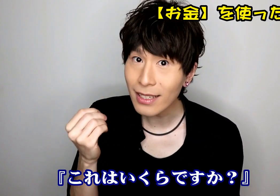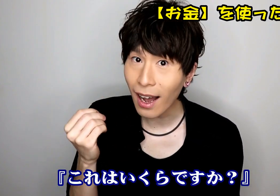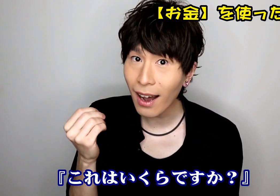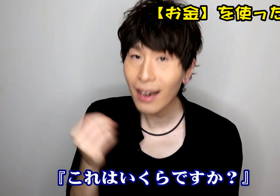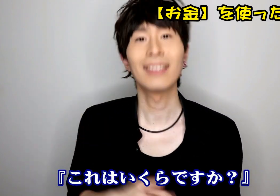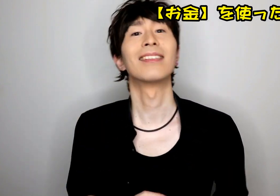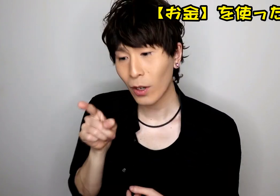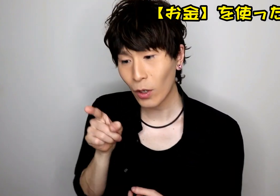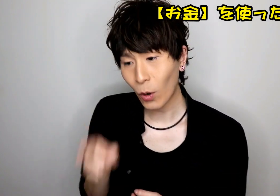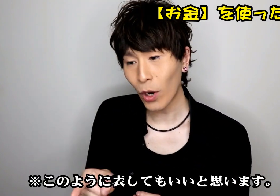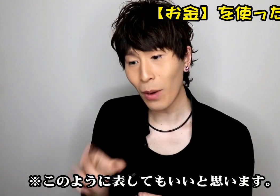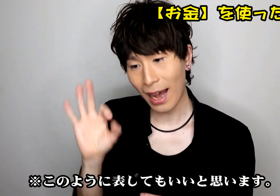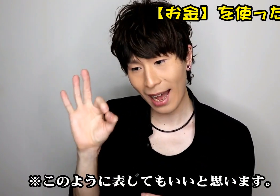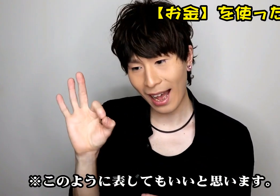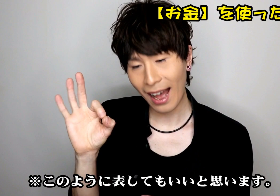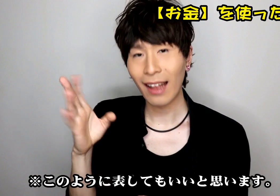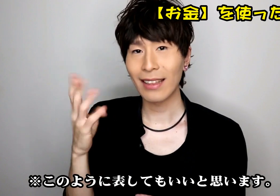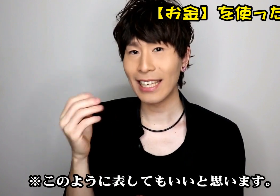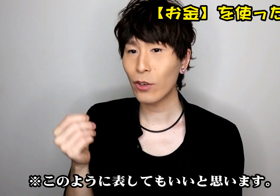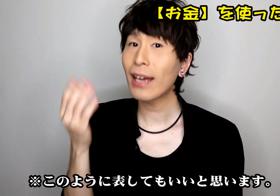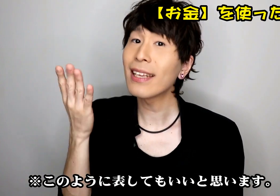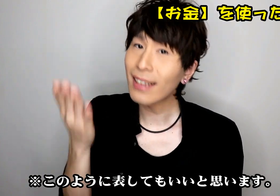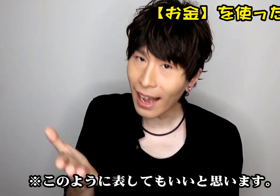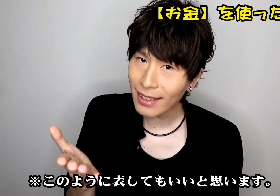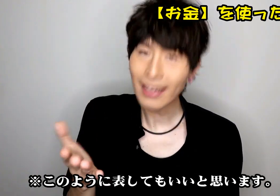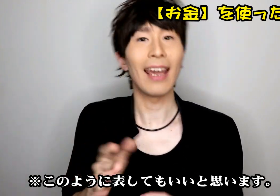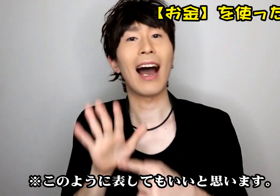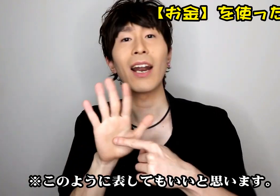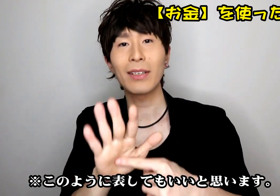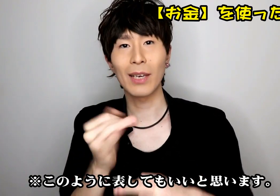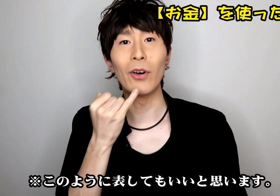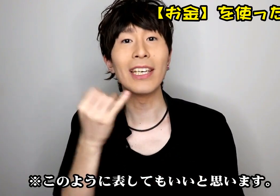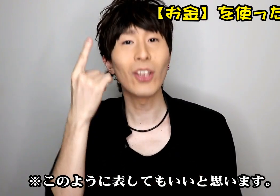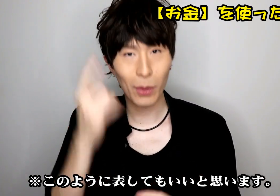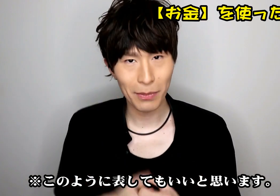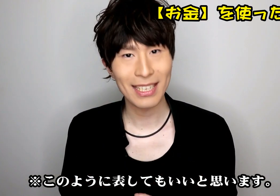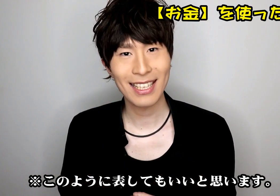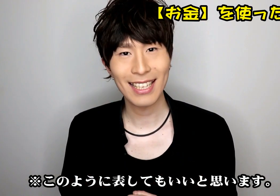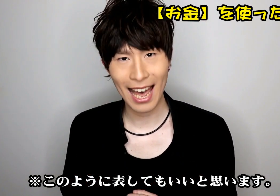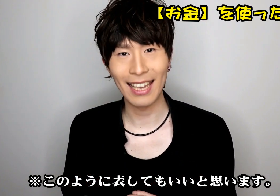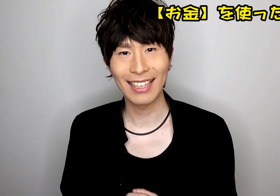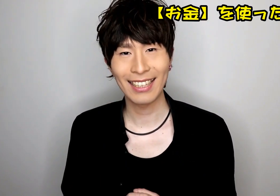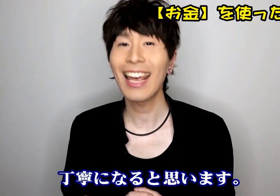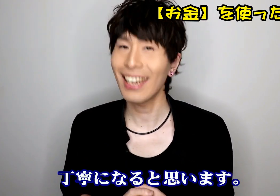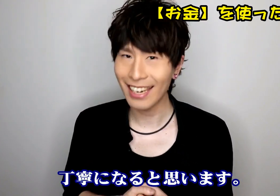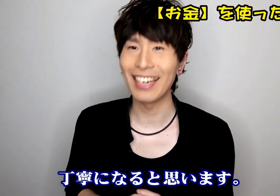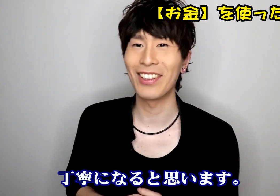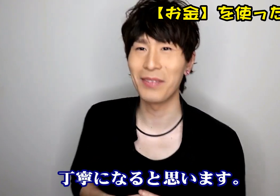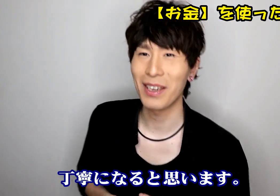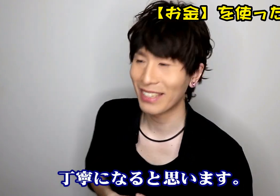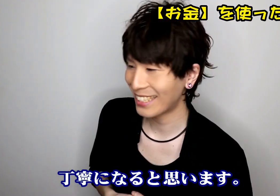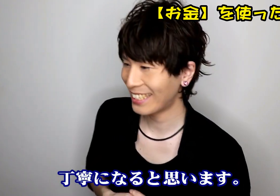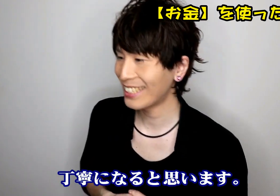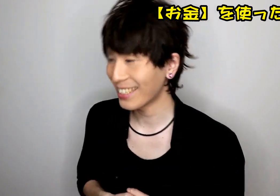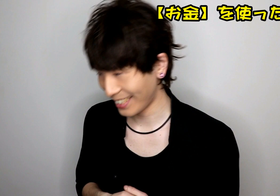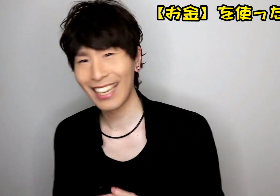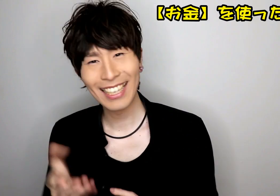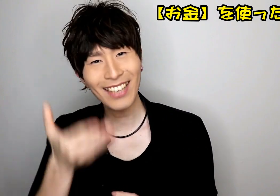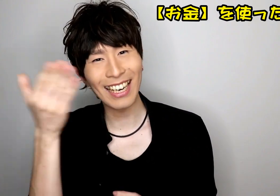か、これはいくらですかって表してもいいと思います。はい、丁寧になると思います。では